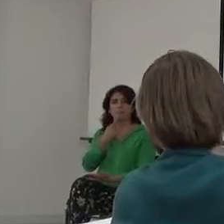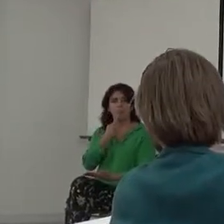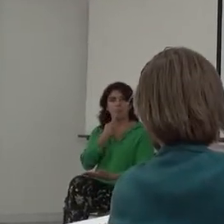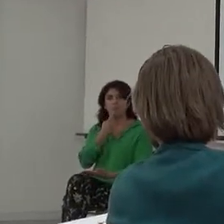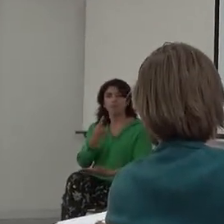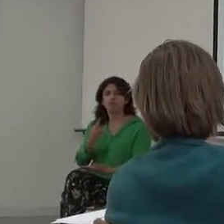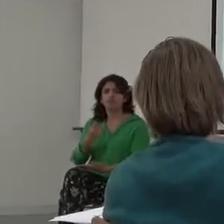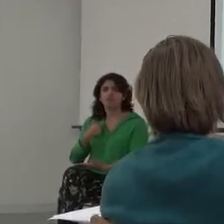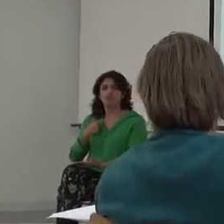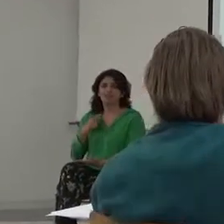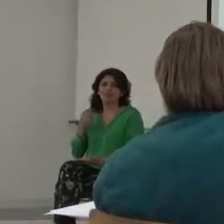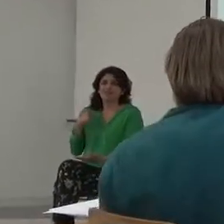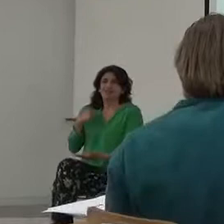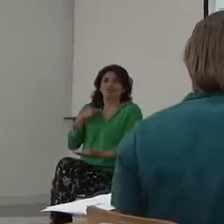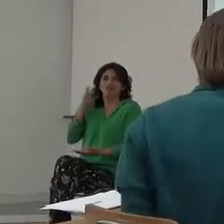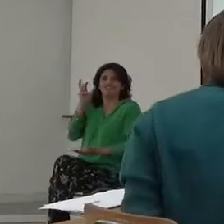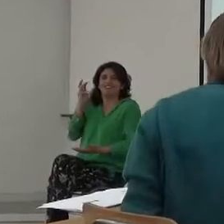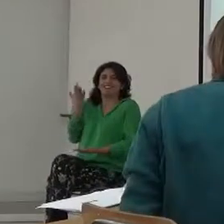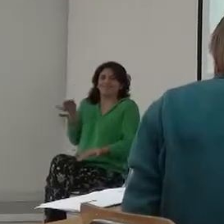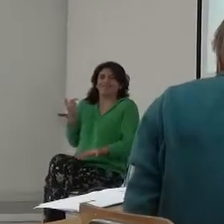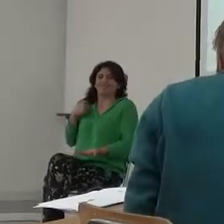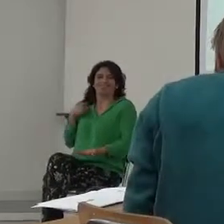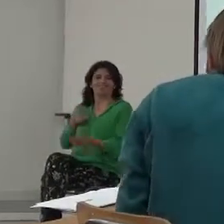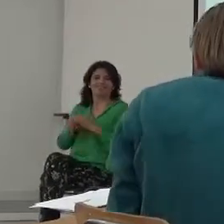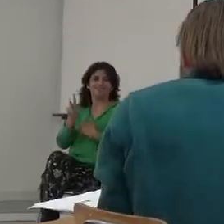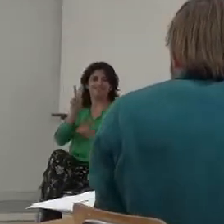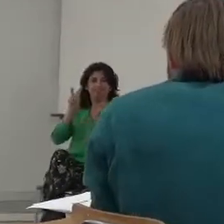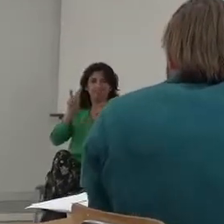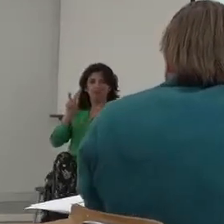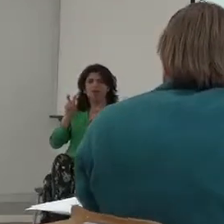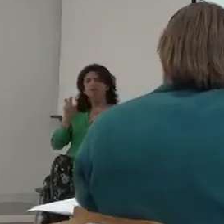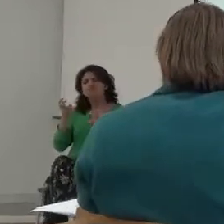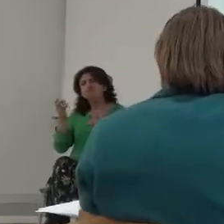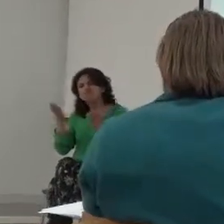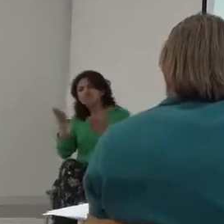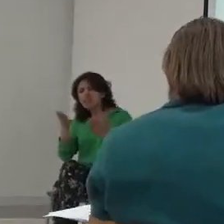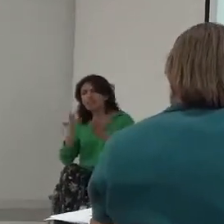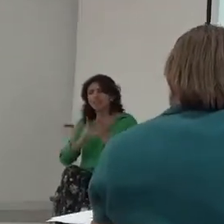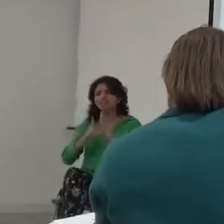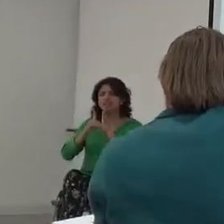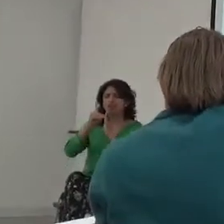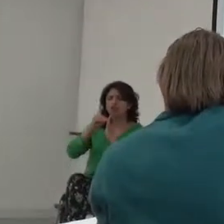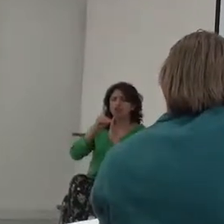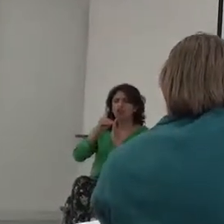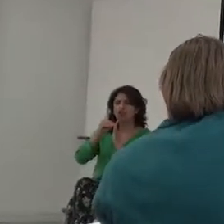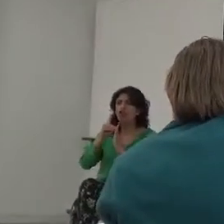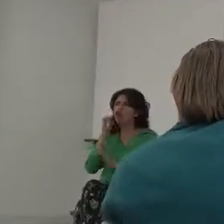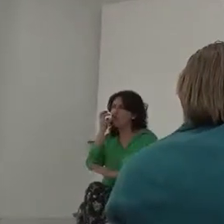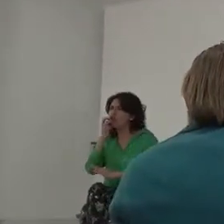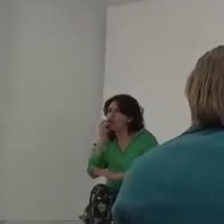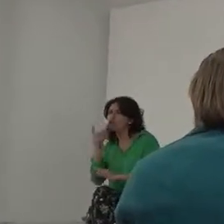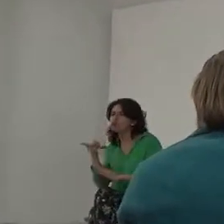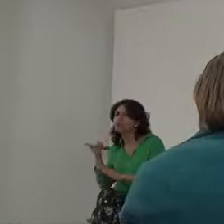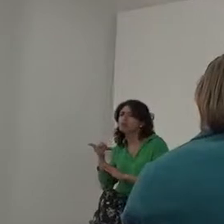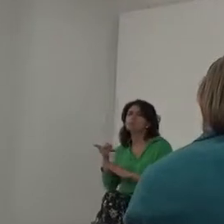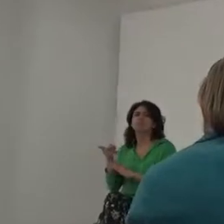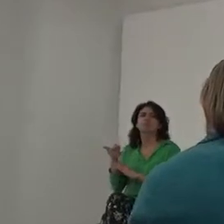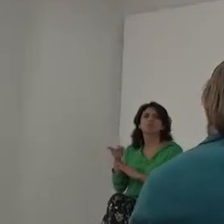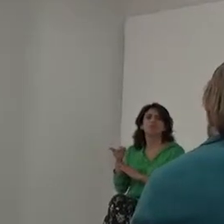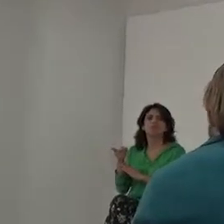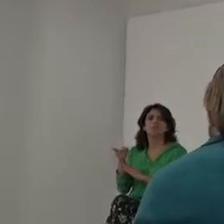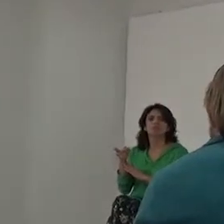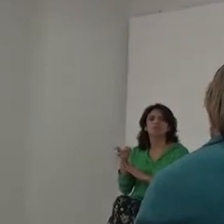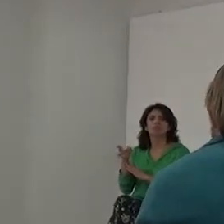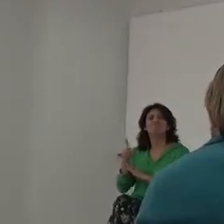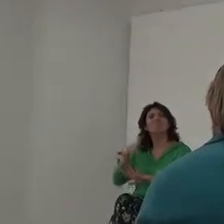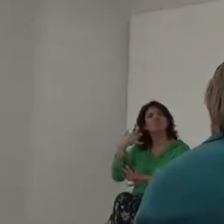desde la ignorancia por supuesto, en el desarrollo de los niños hablantes. hay